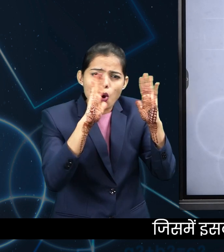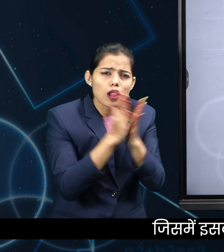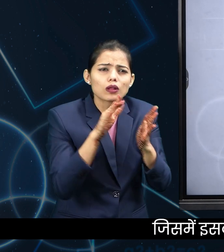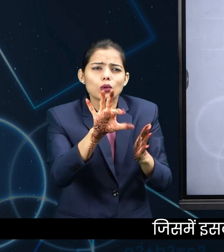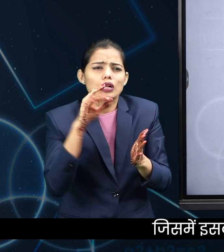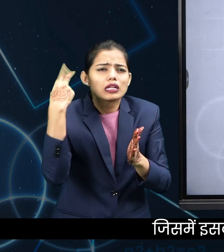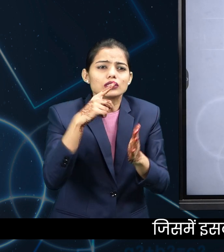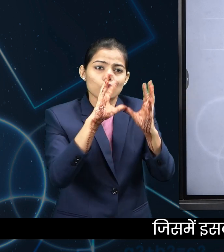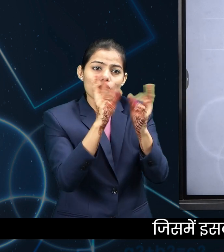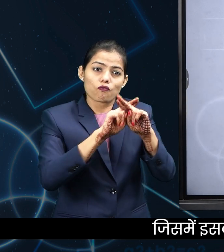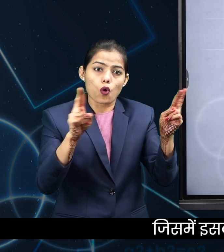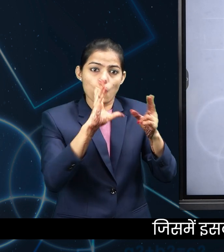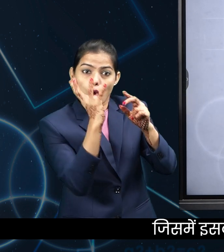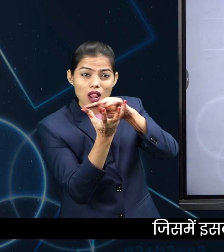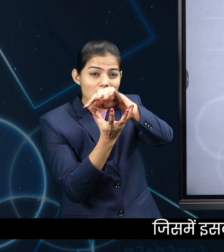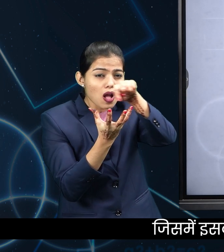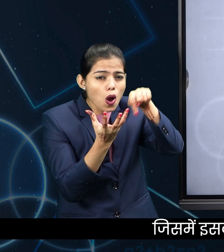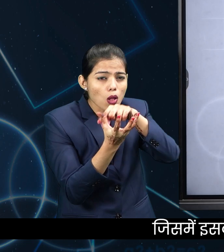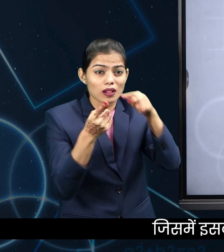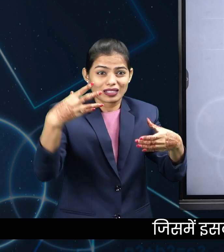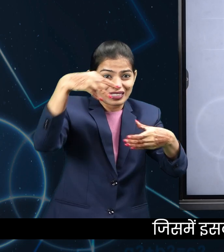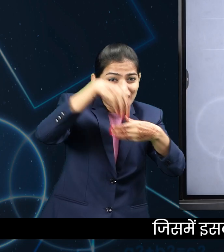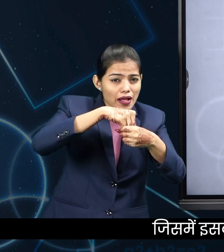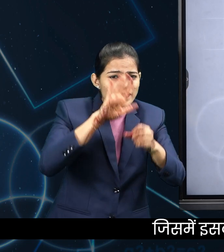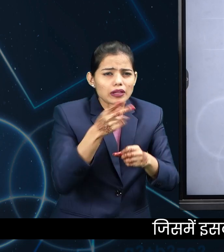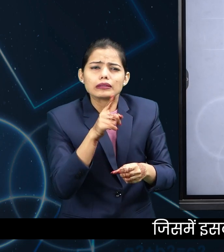पूरी घुमावदार सतह शामिल होती है।